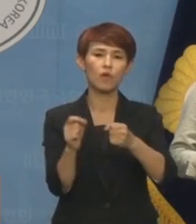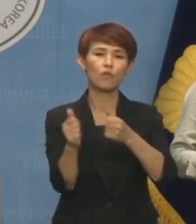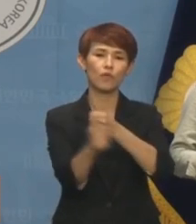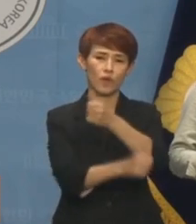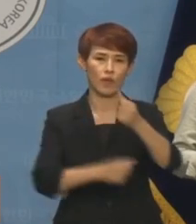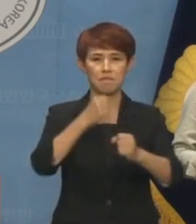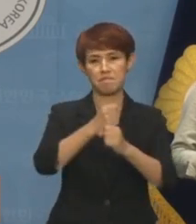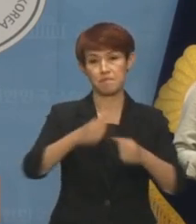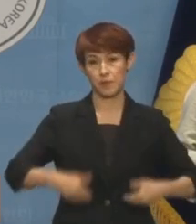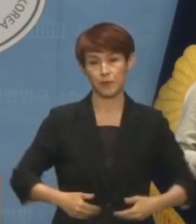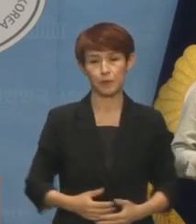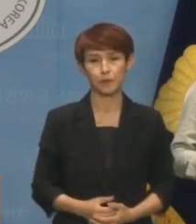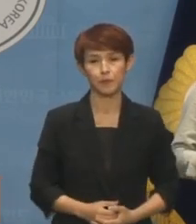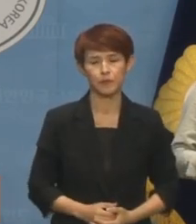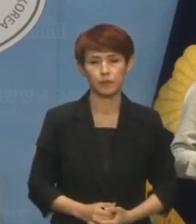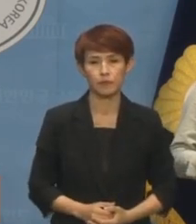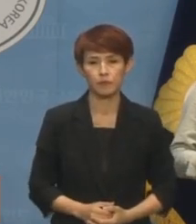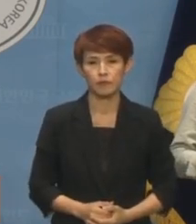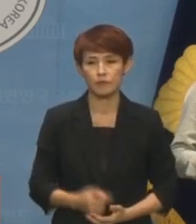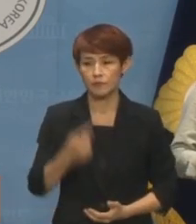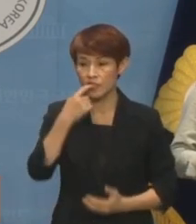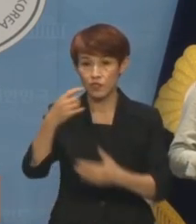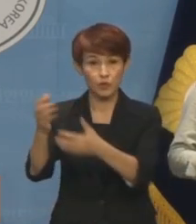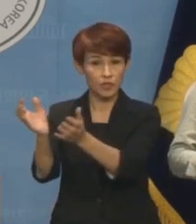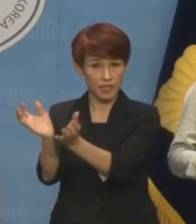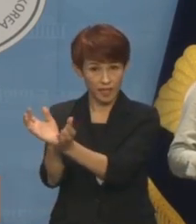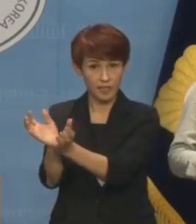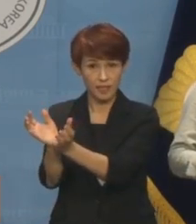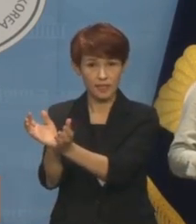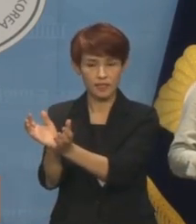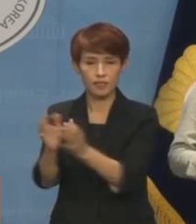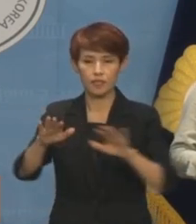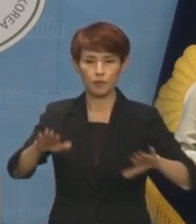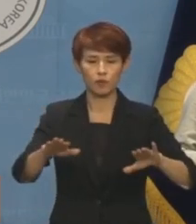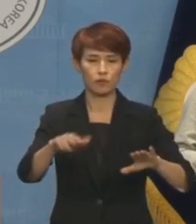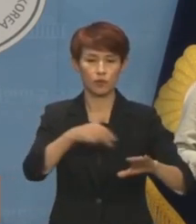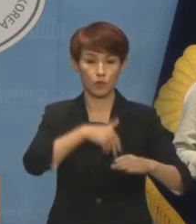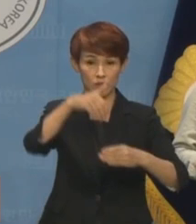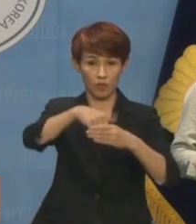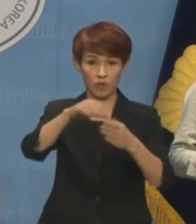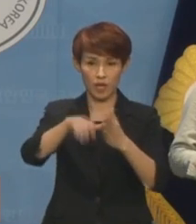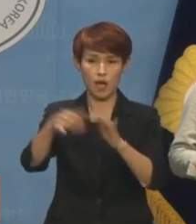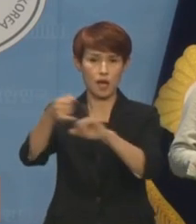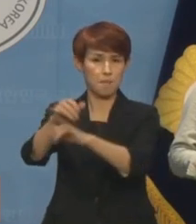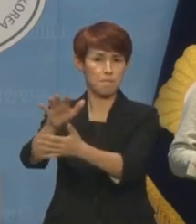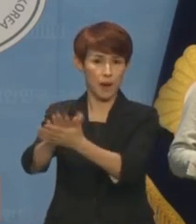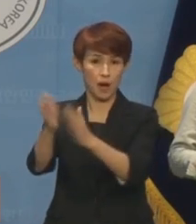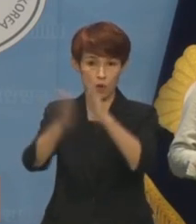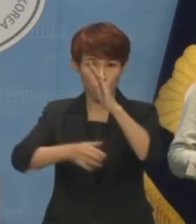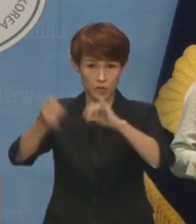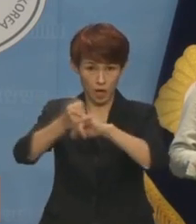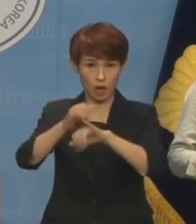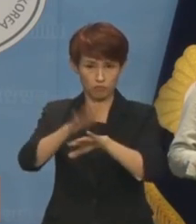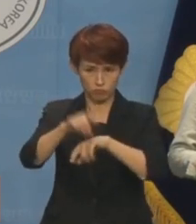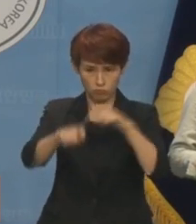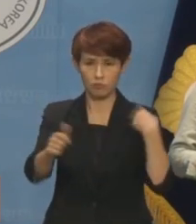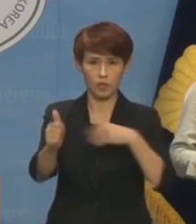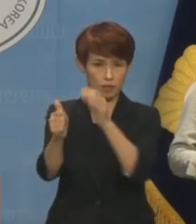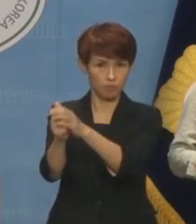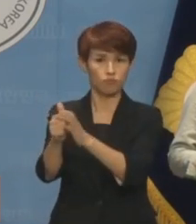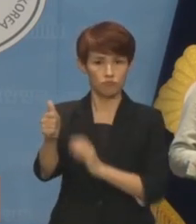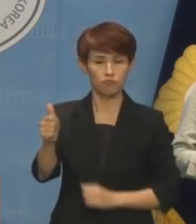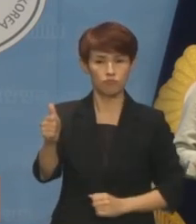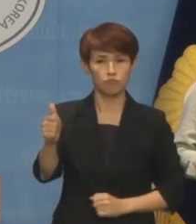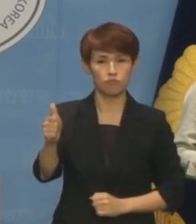합니다. 특히 다수당인 민주당은 이번 총선에서 약속한 공약을 이행할 책임이